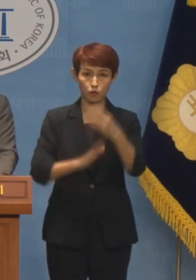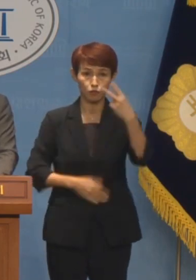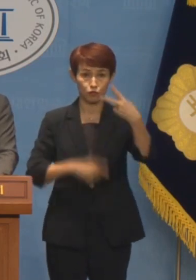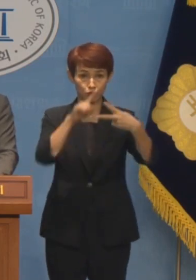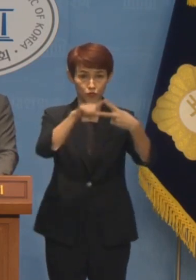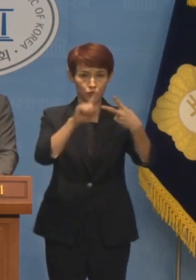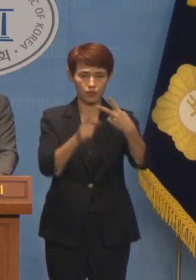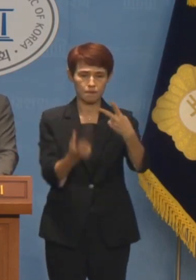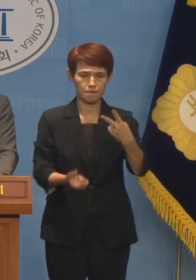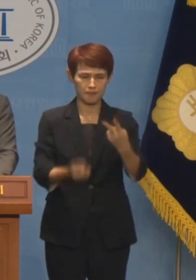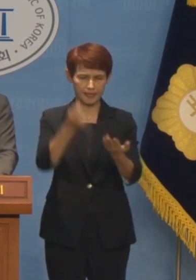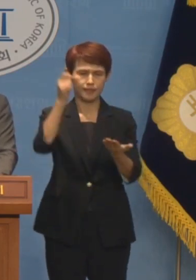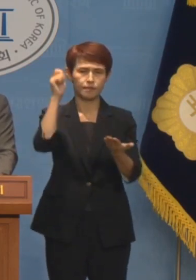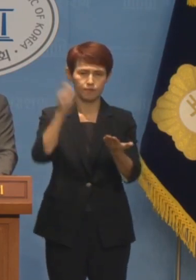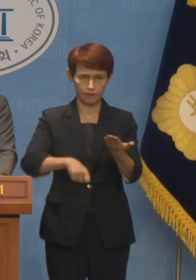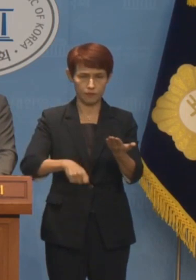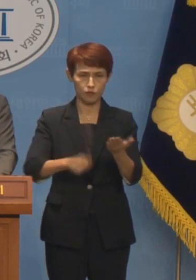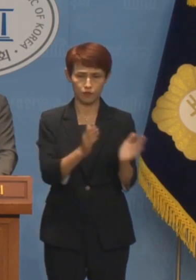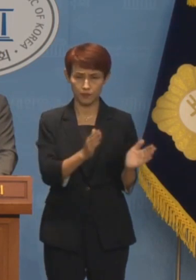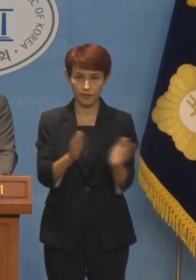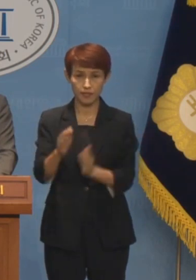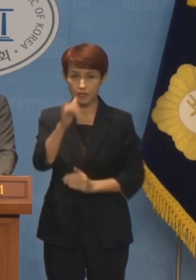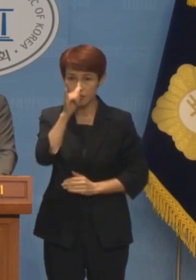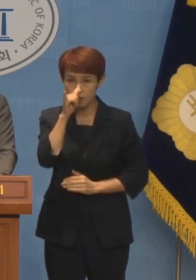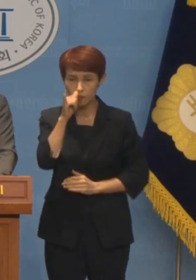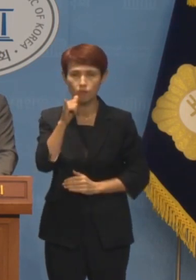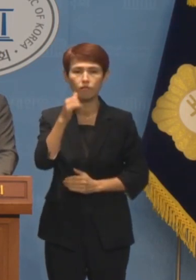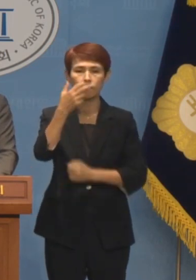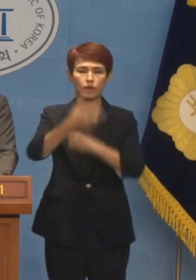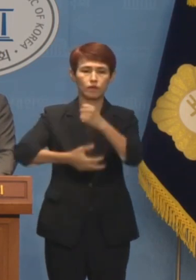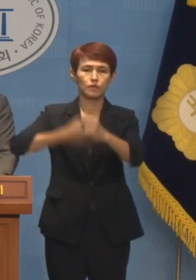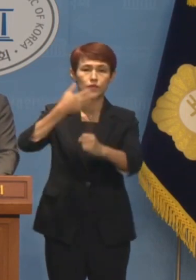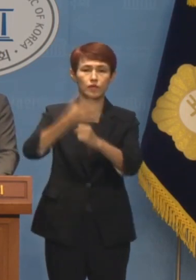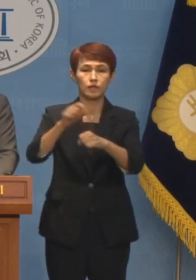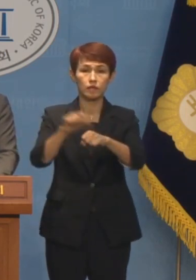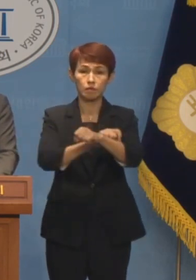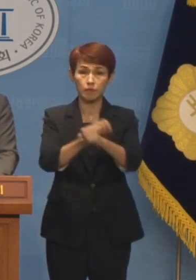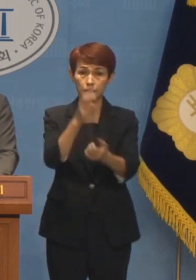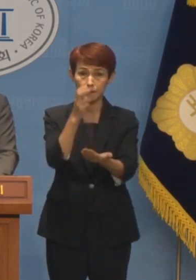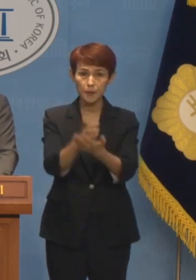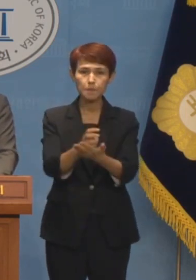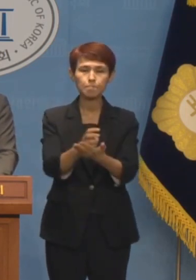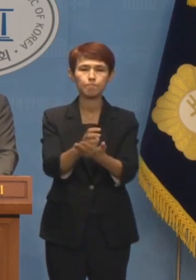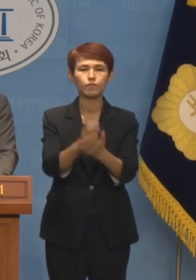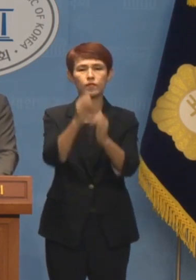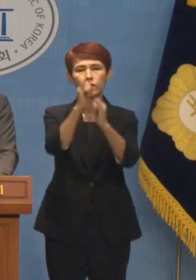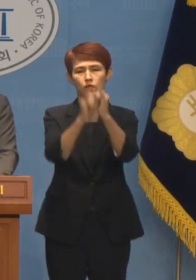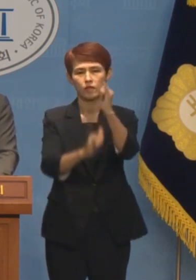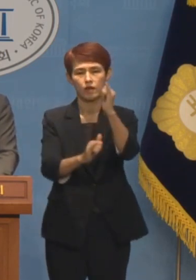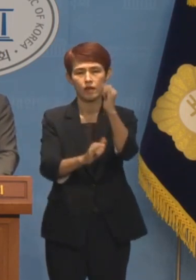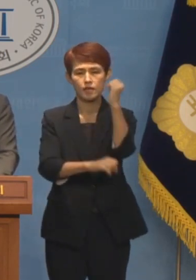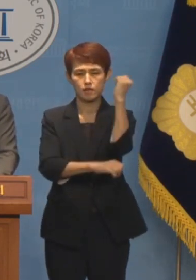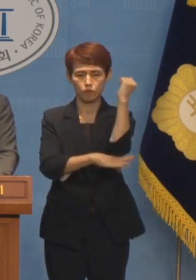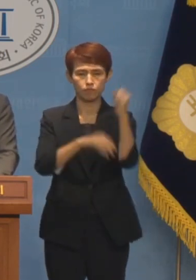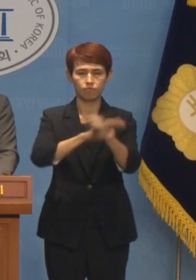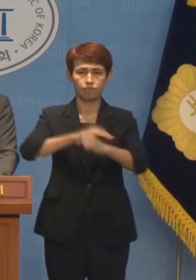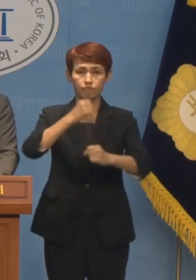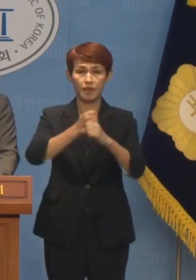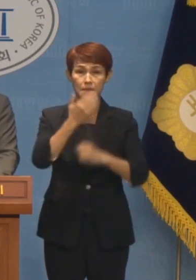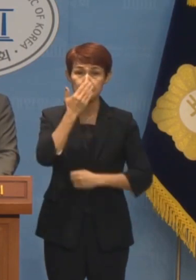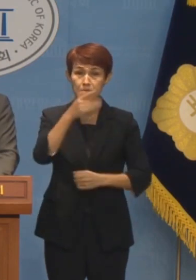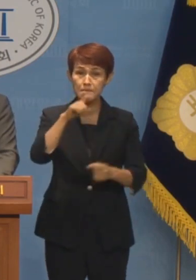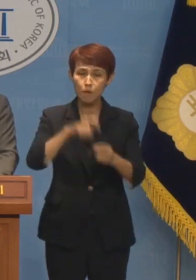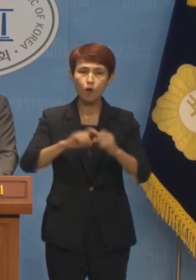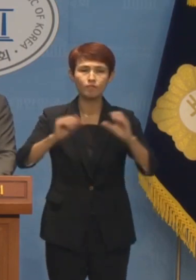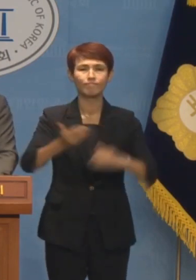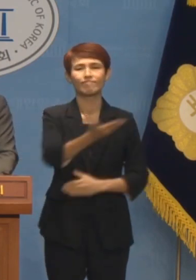조속히 통과되고 준비 중인 광복 80주년 특별법이 든든한 역사의 반석을 만들어낼 수 있도록